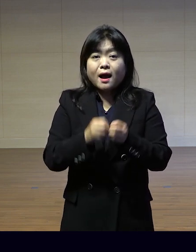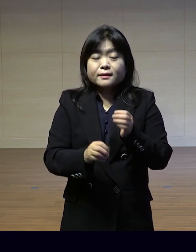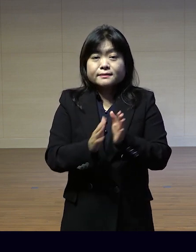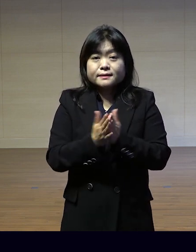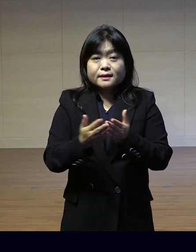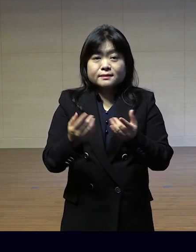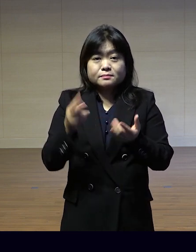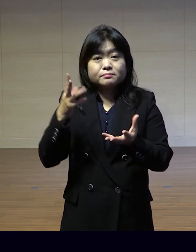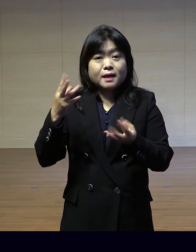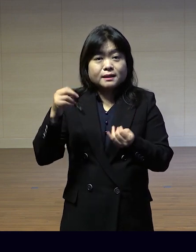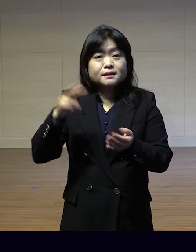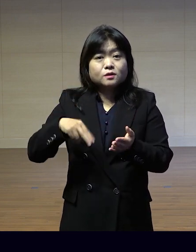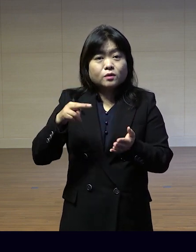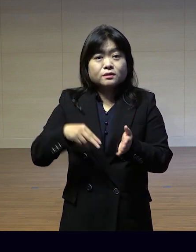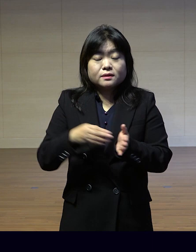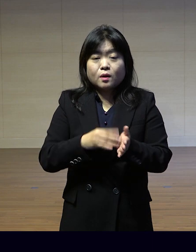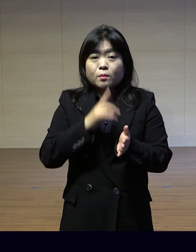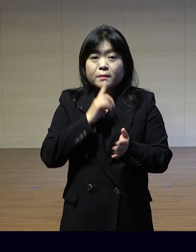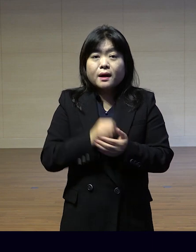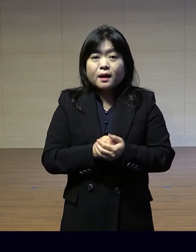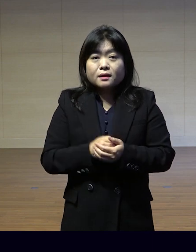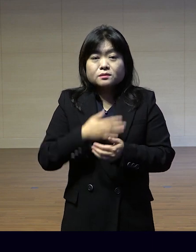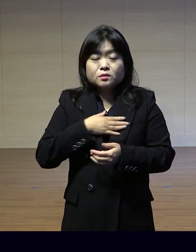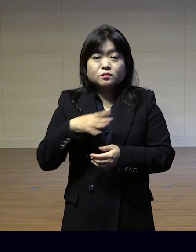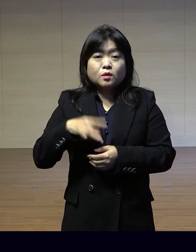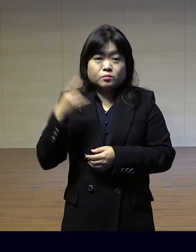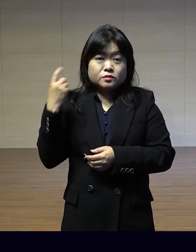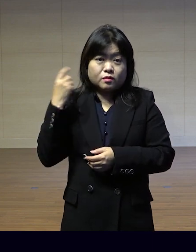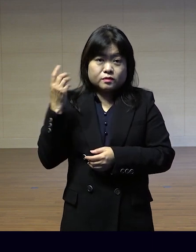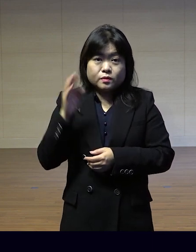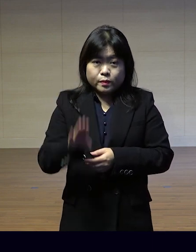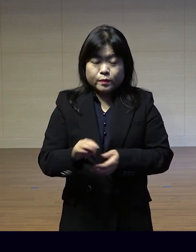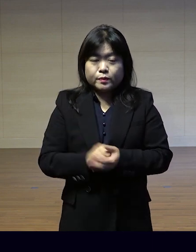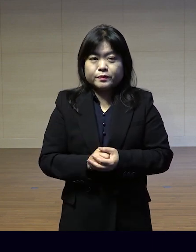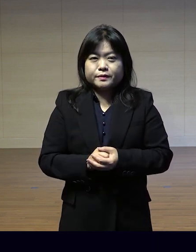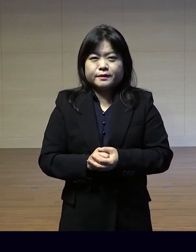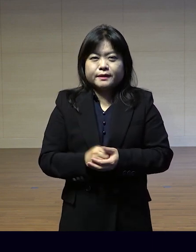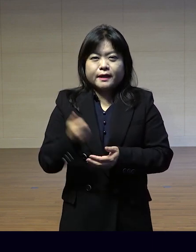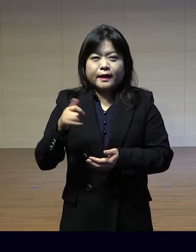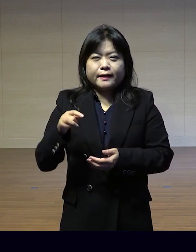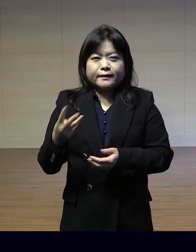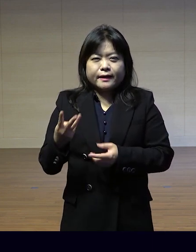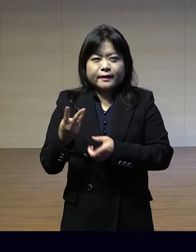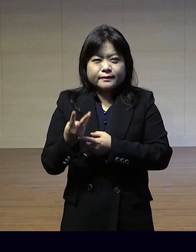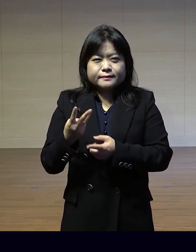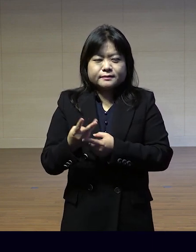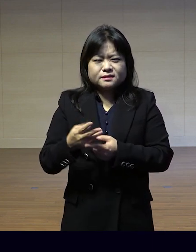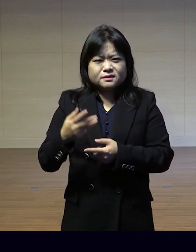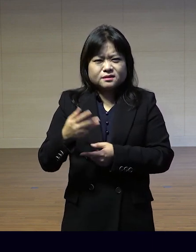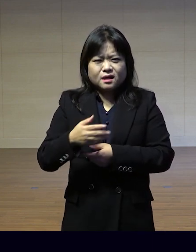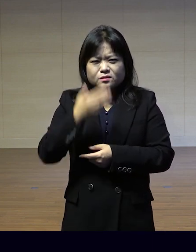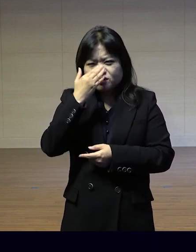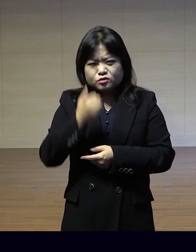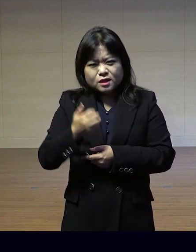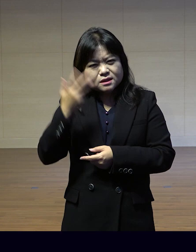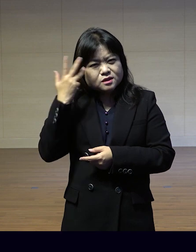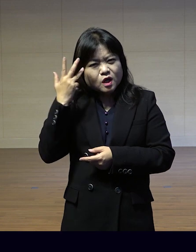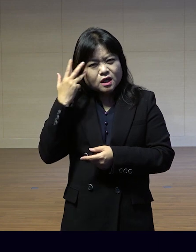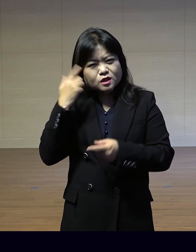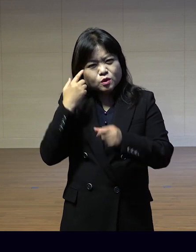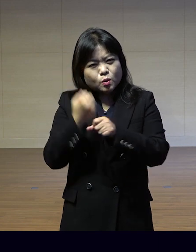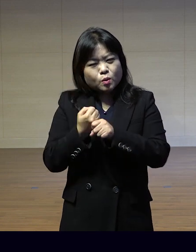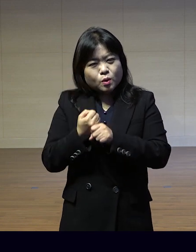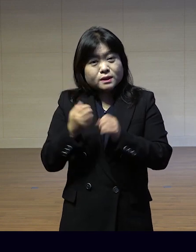문학책을 가까이 두었다. 그런 처음 듣는 그런 이야기였는데 그 해겔 딱딱한 이런 철학을 하신